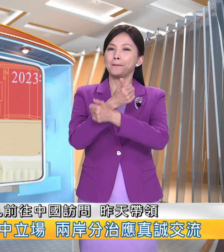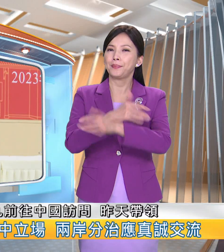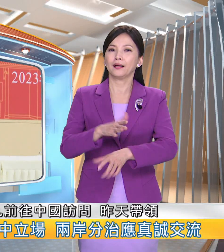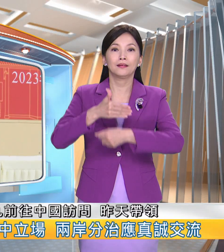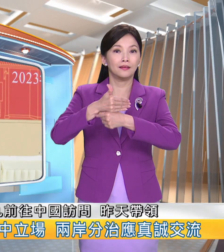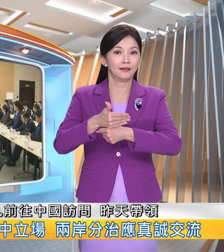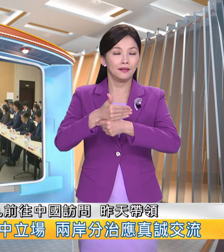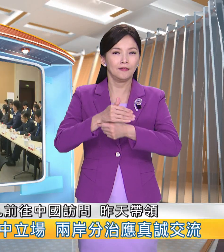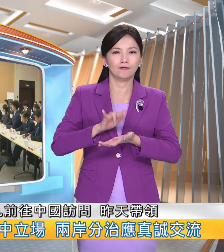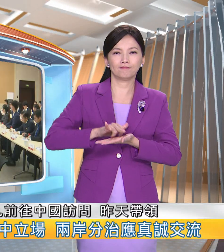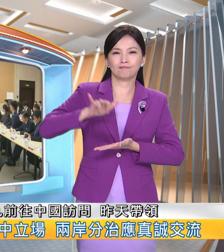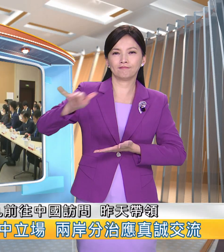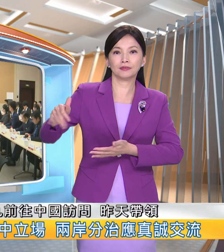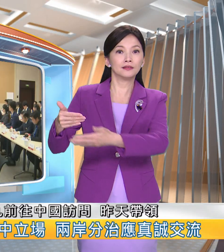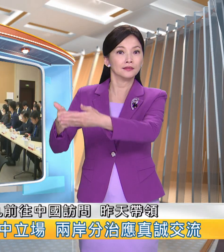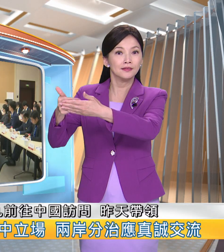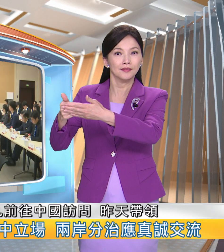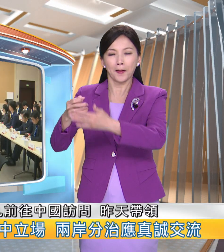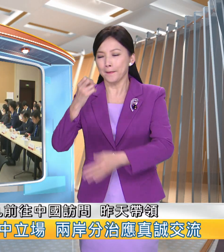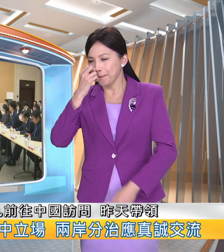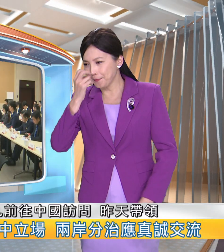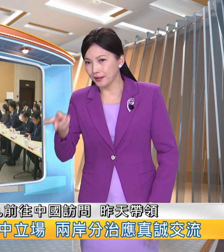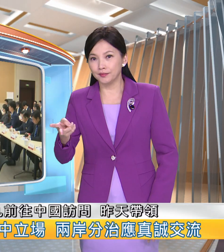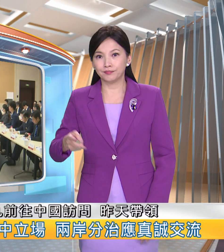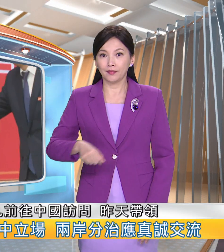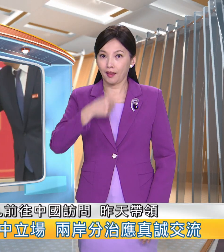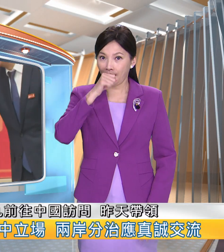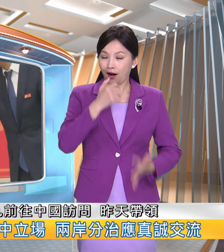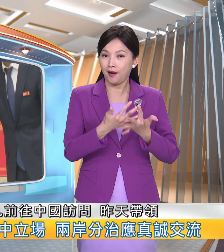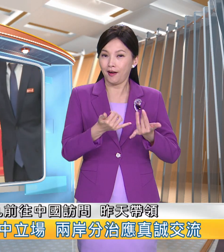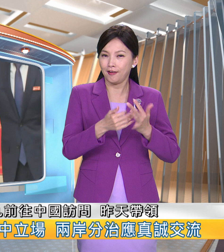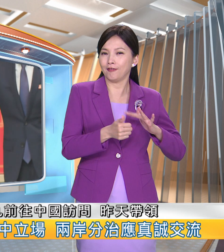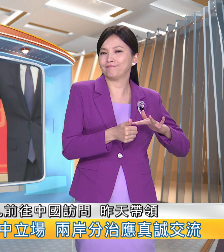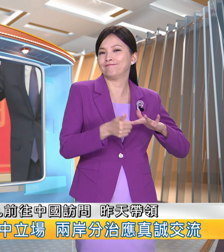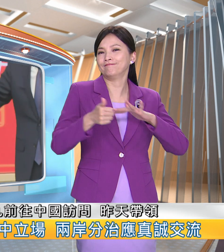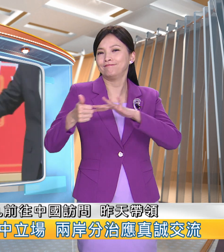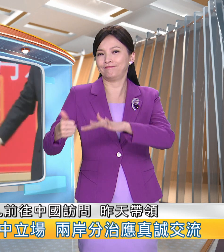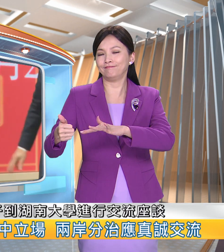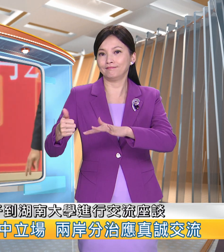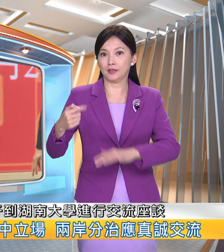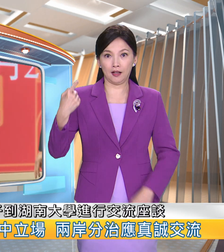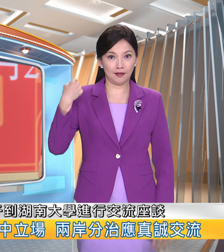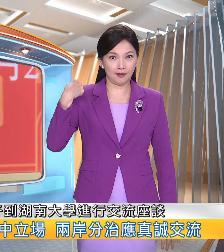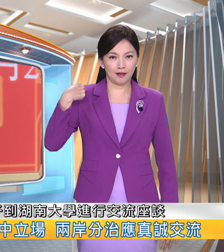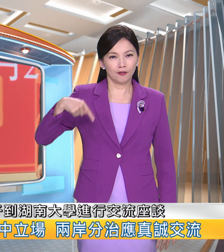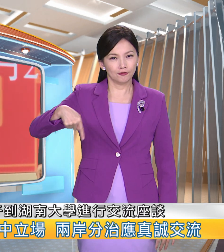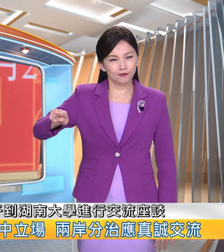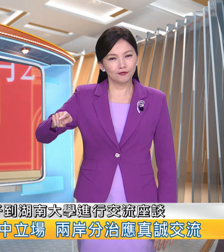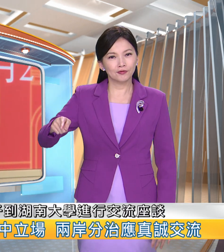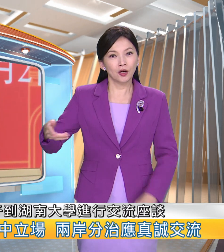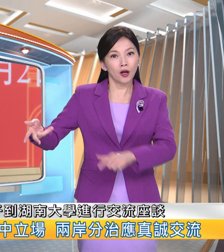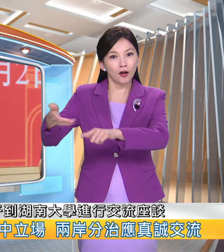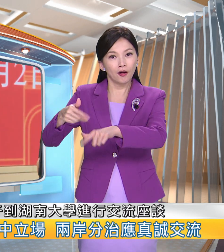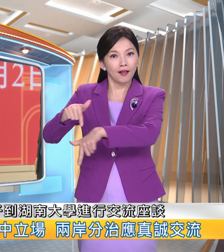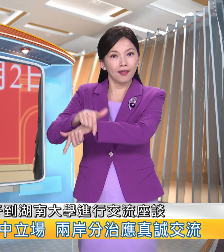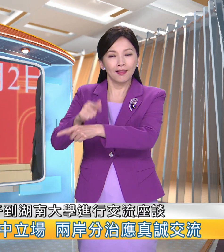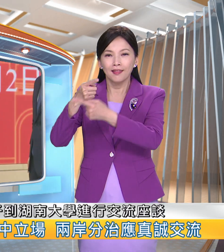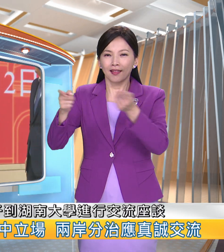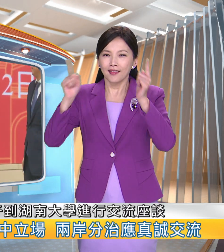前总统马英九则是前往中国访问，昨天带领台湾青年学子到湖南大学进行